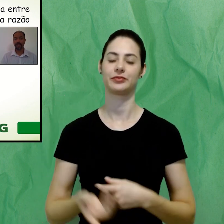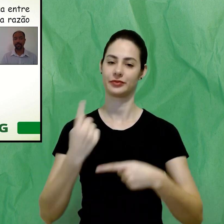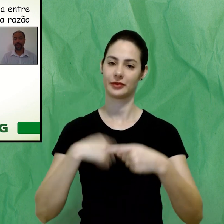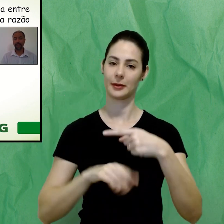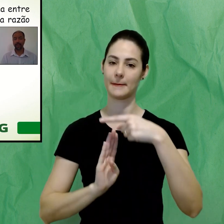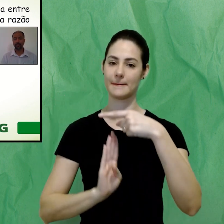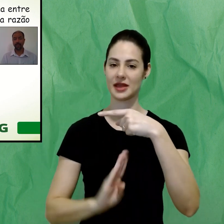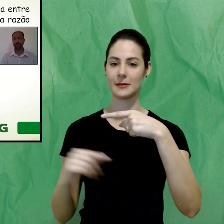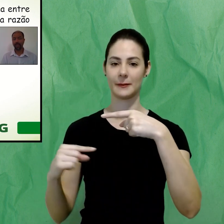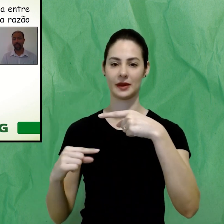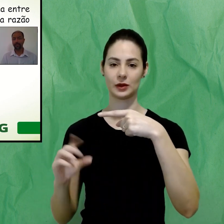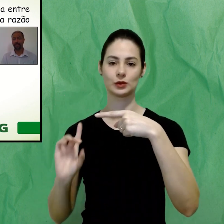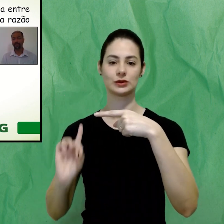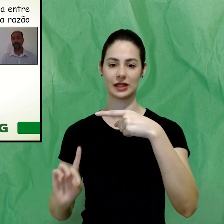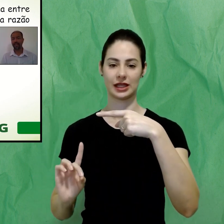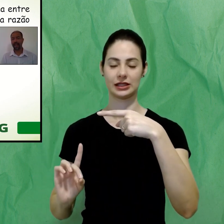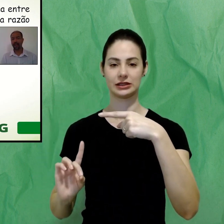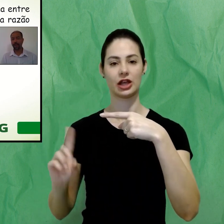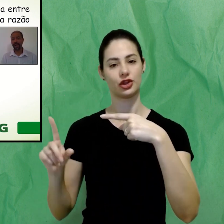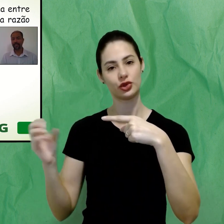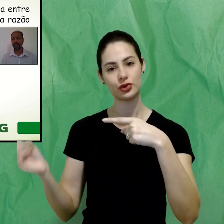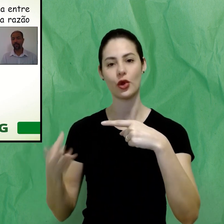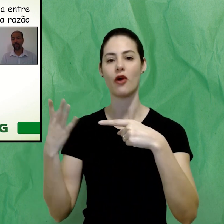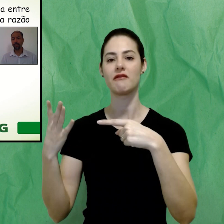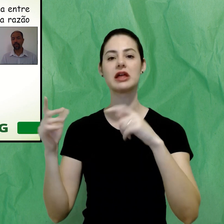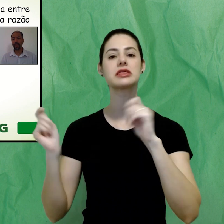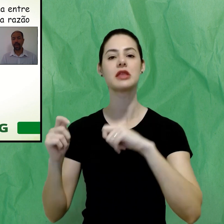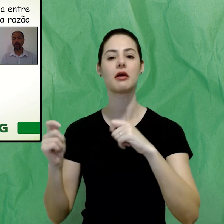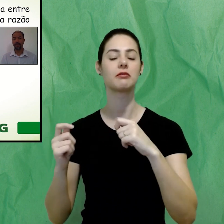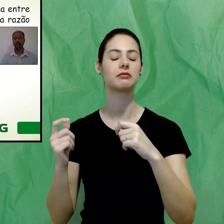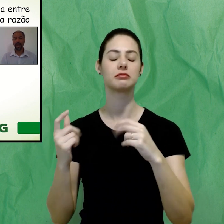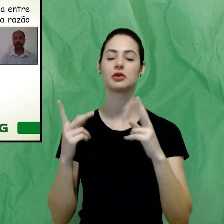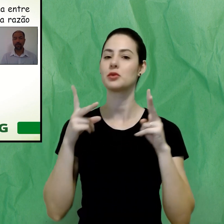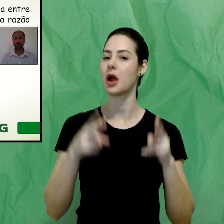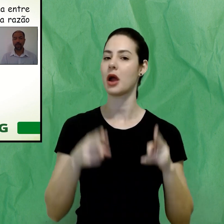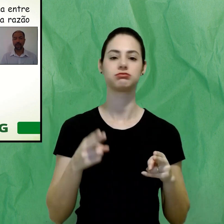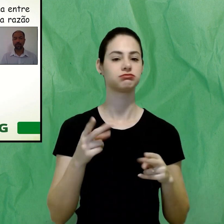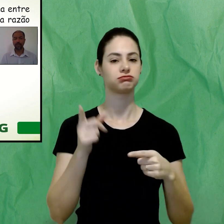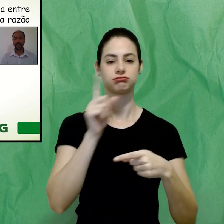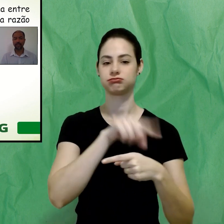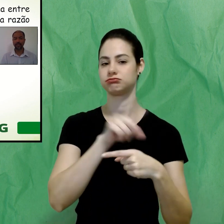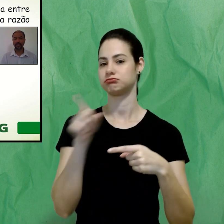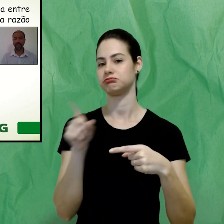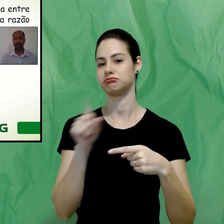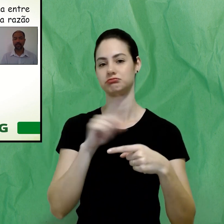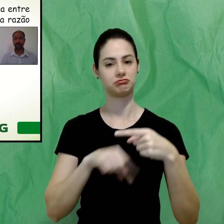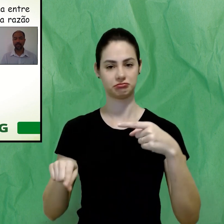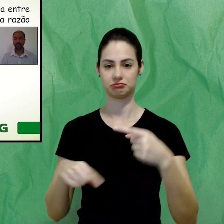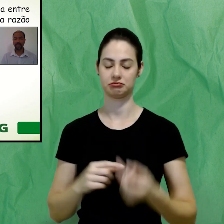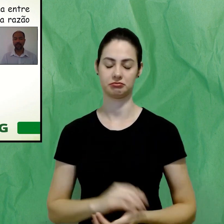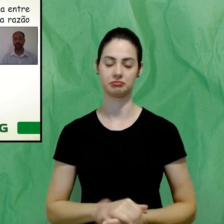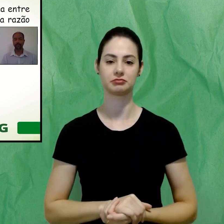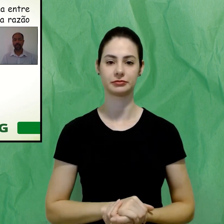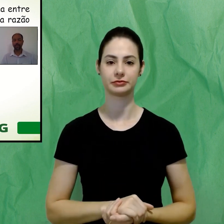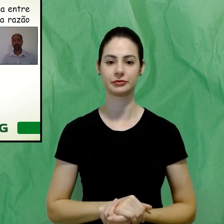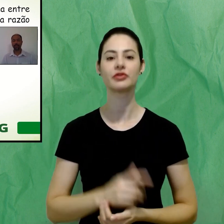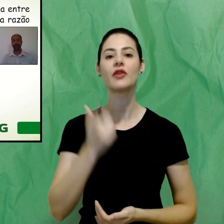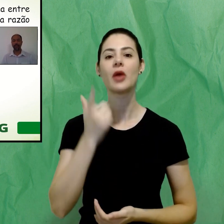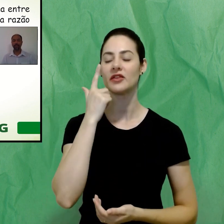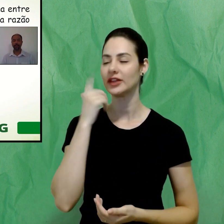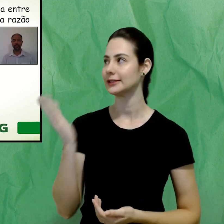antecessores, e B menos D vai gerar uma razão proporcional a qualquer uma dessas razões